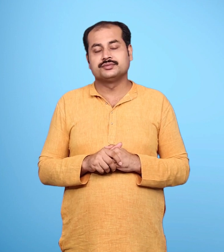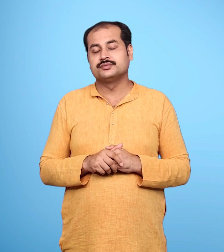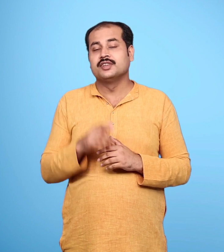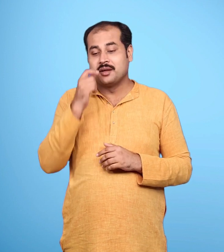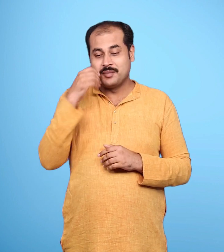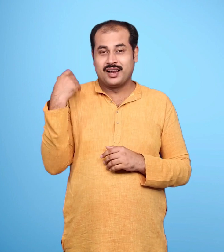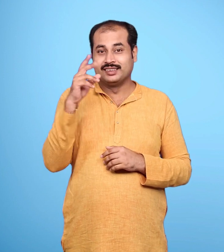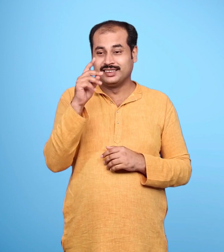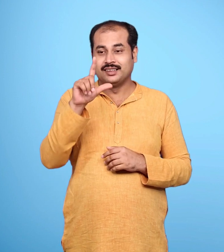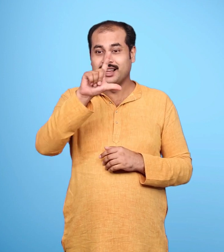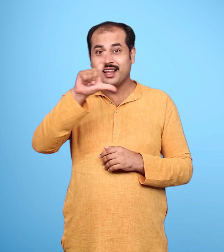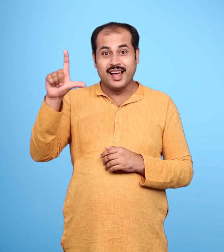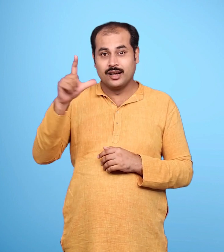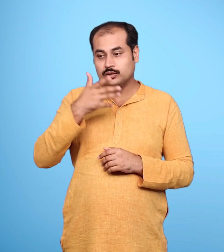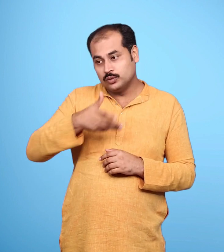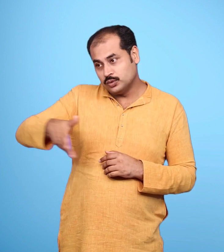लक्षमन के जाते ही रावन आप पहुचा